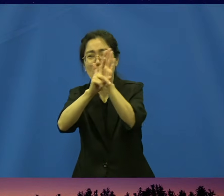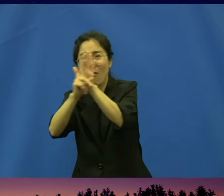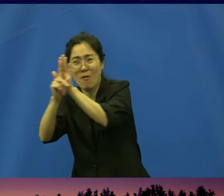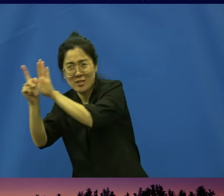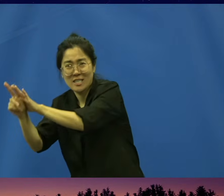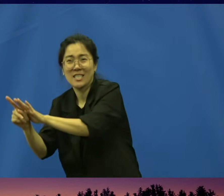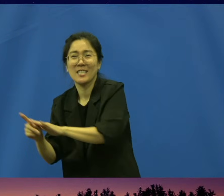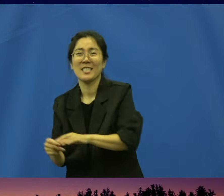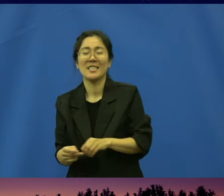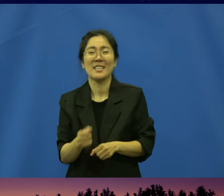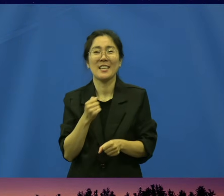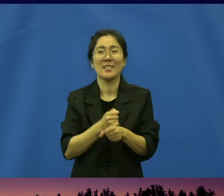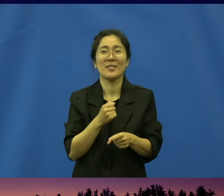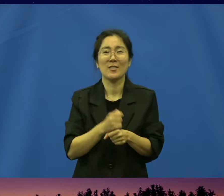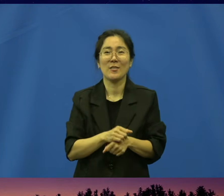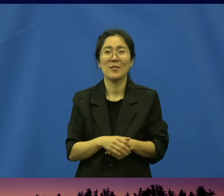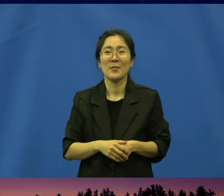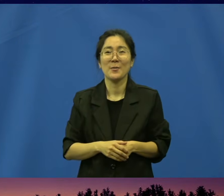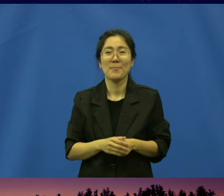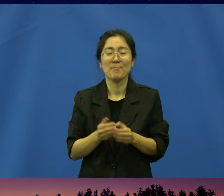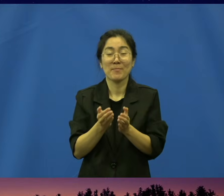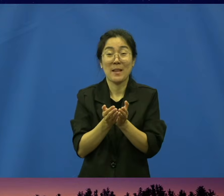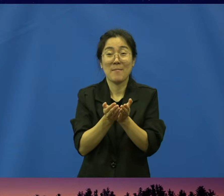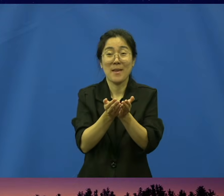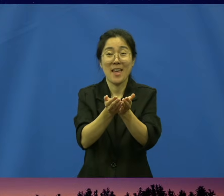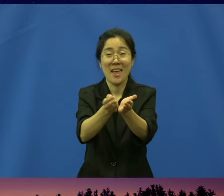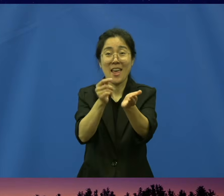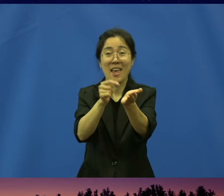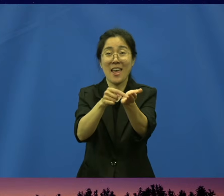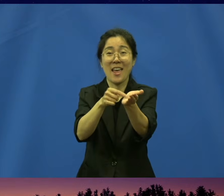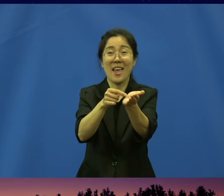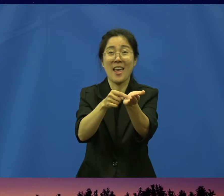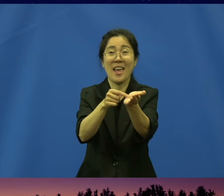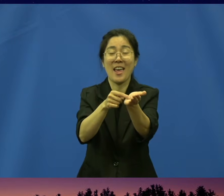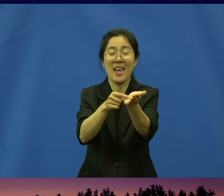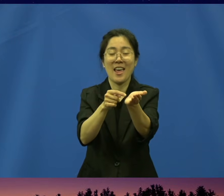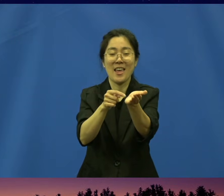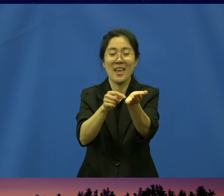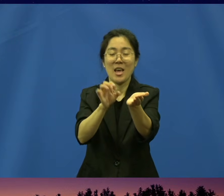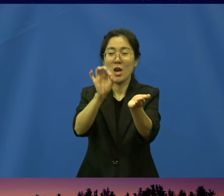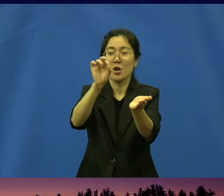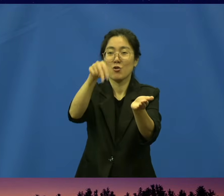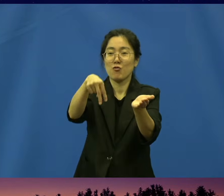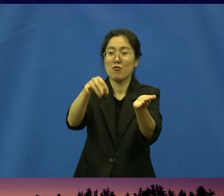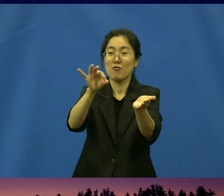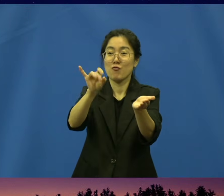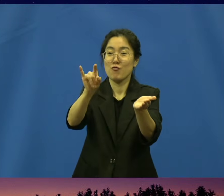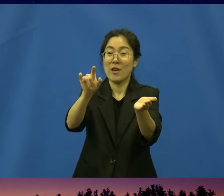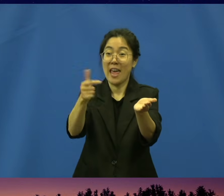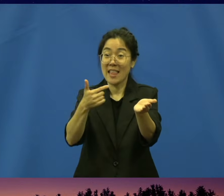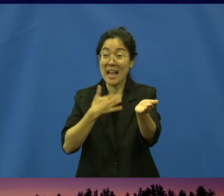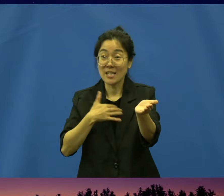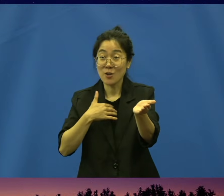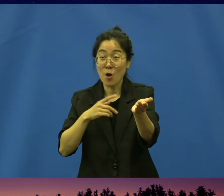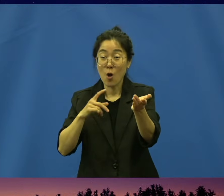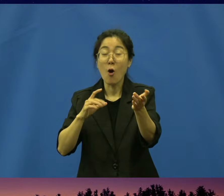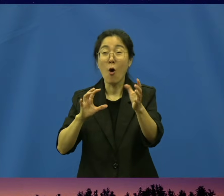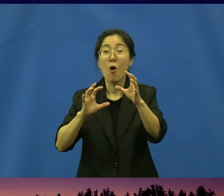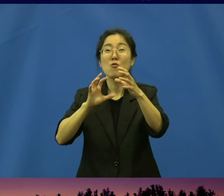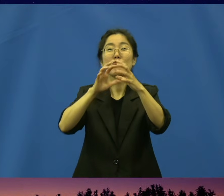다음에 거기에는 둘로스가 가지고 있는 별명은 물에 떠다니는 유엔이다. UN, 국제연합. 그렇게